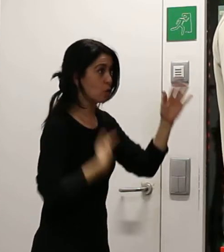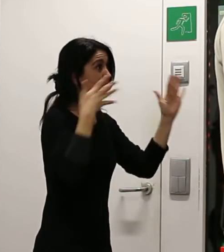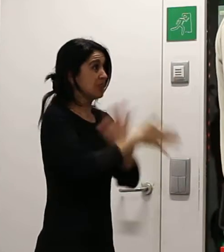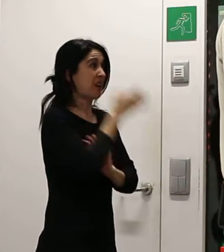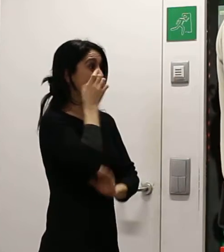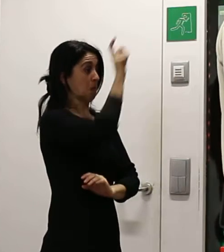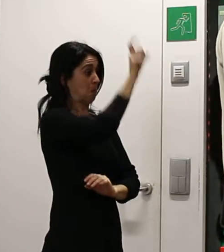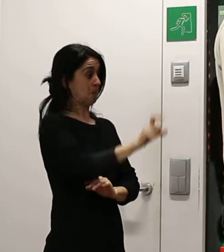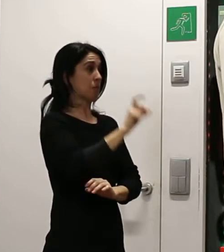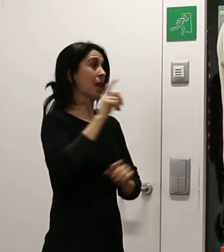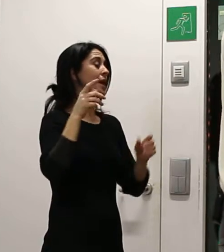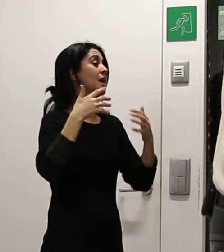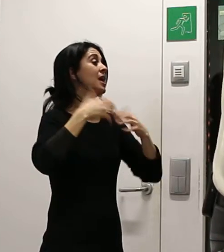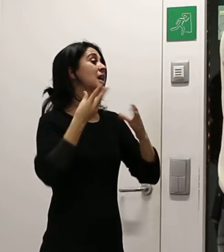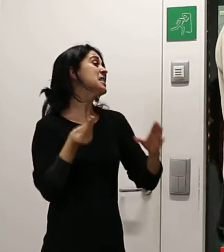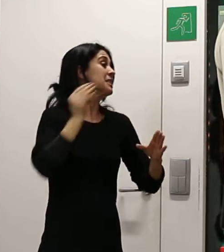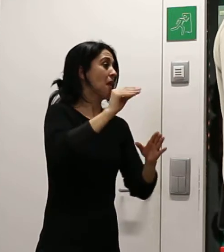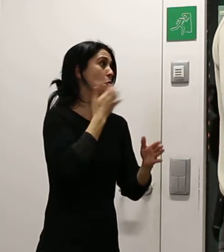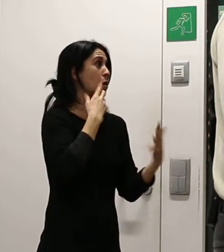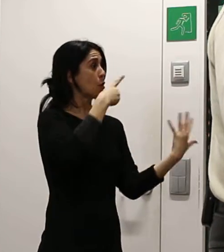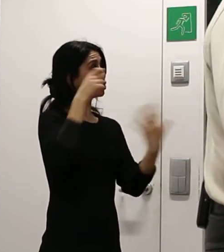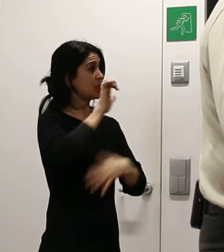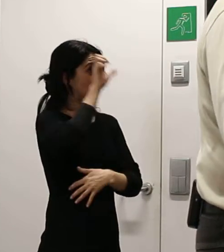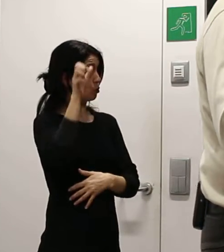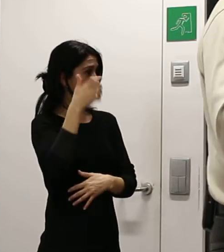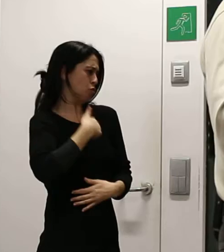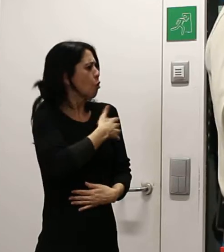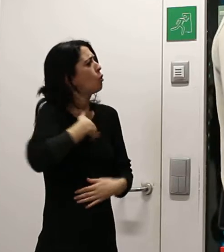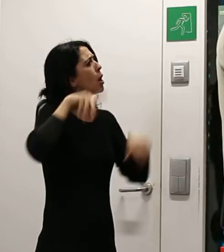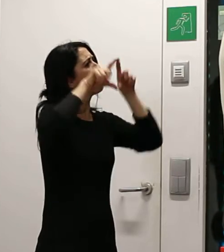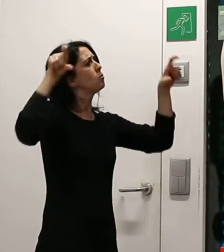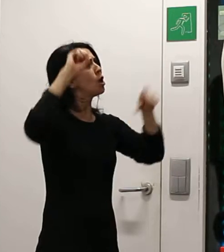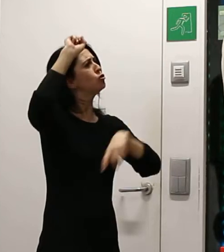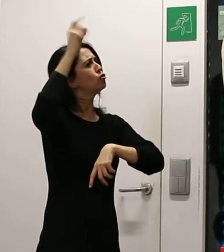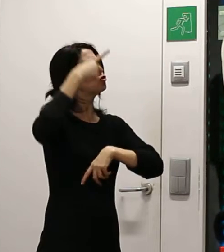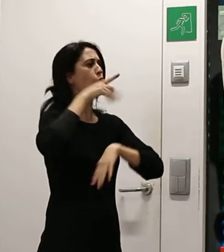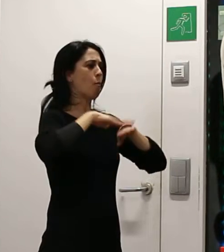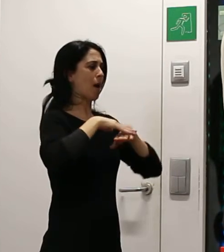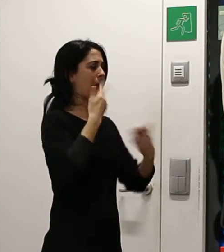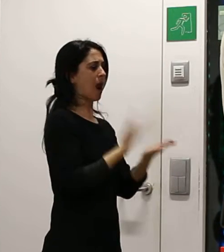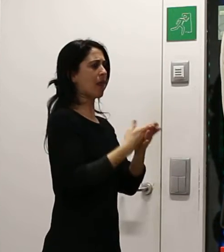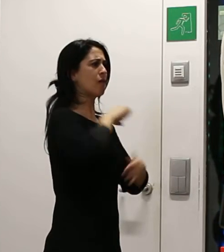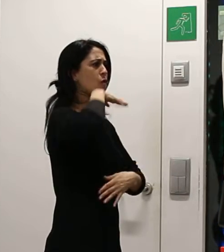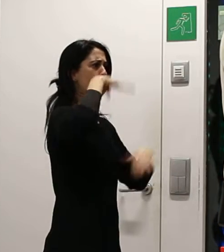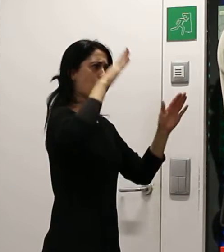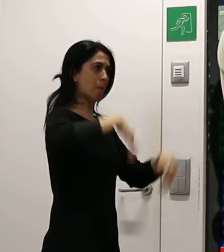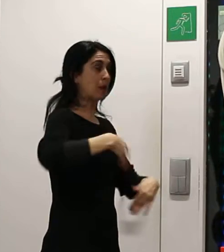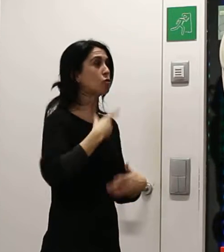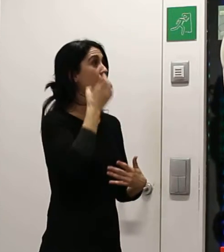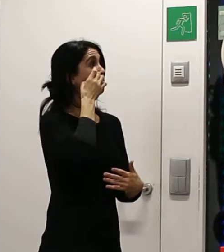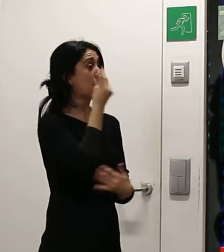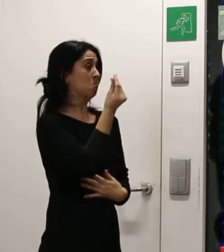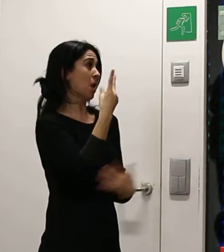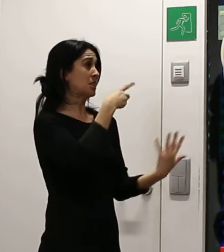poner unas plaquitas solares y así contribuir a bajar el recibo de la luz, se convierte en una instalación de 1.000, 2.000 o 3.000